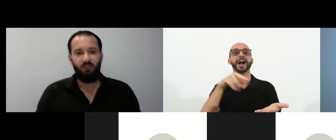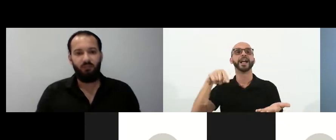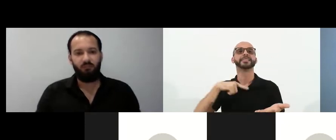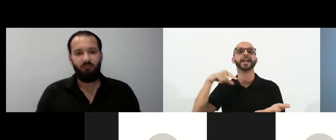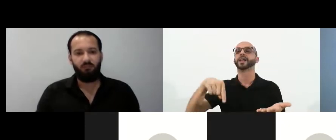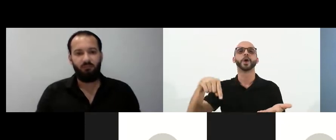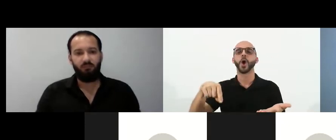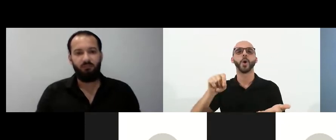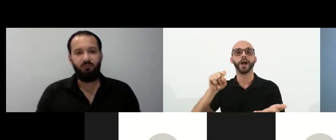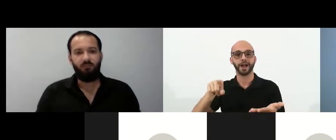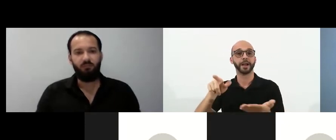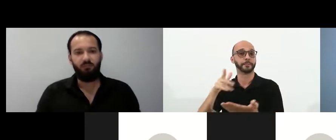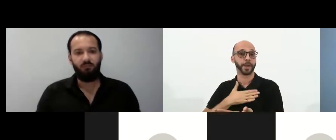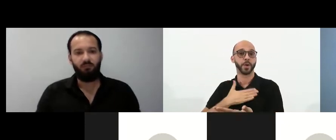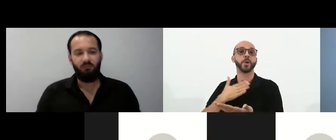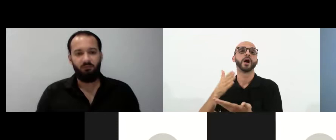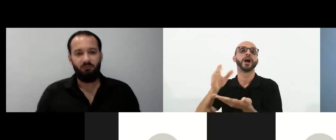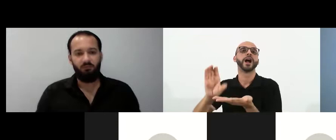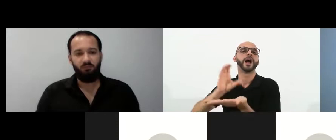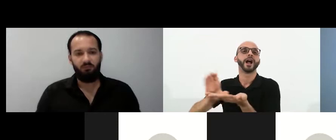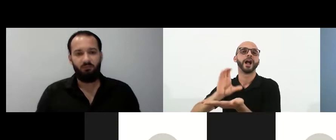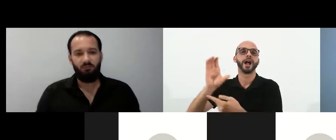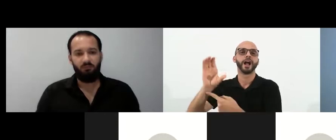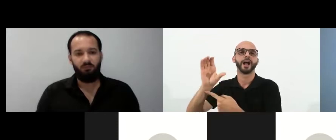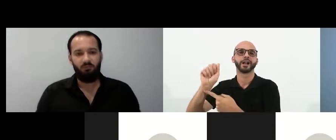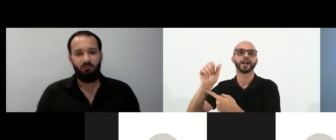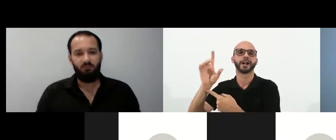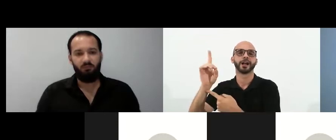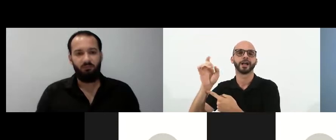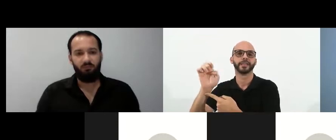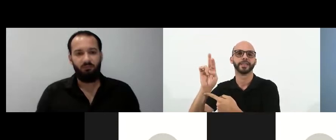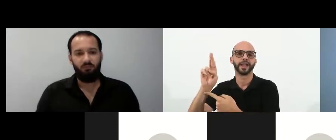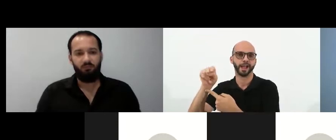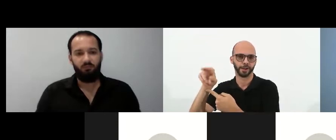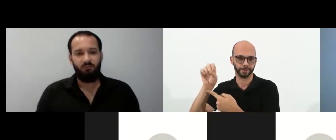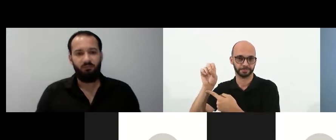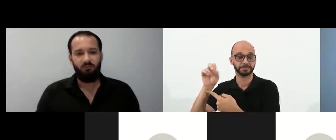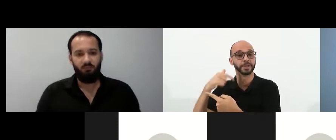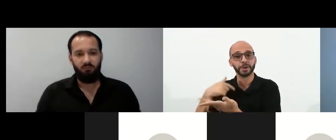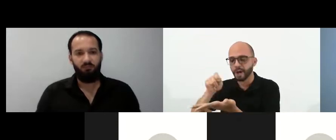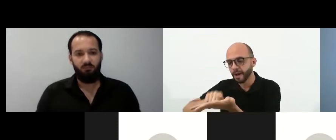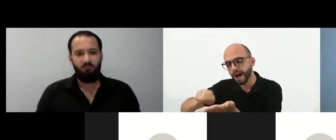eu recebia e aí eu tinha o quê? Eu tinha